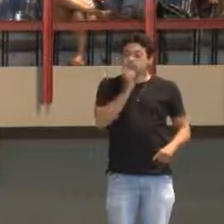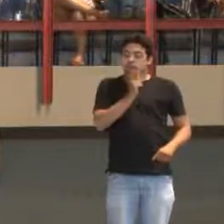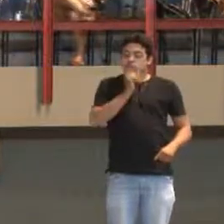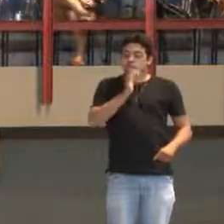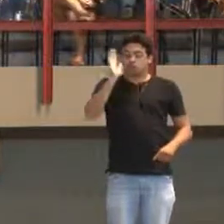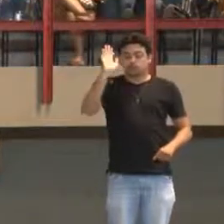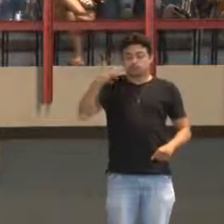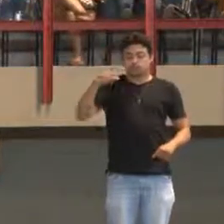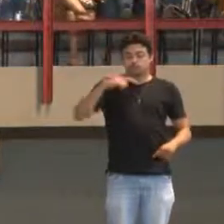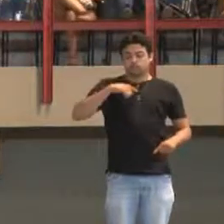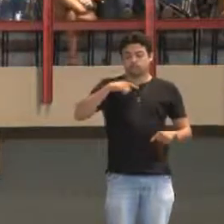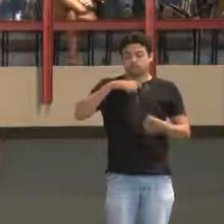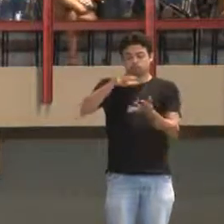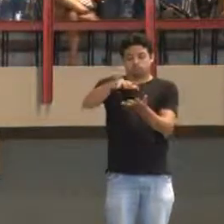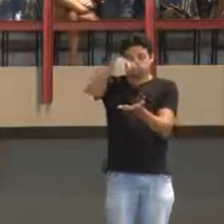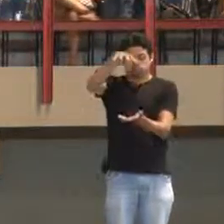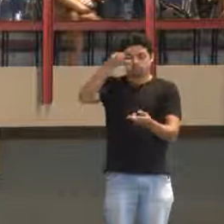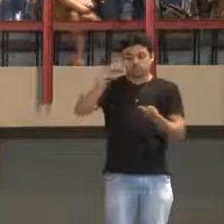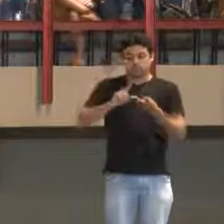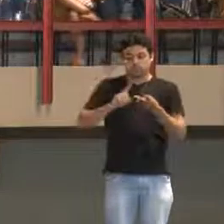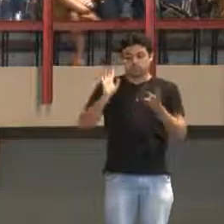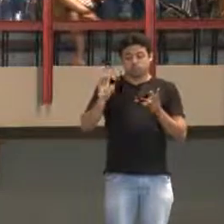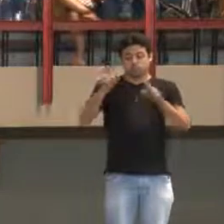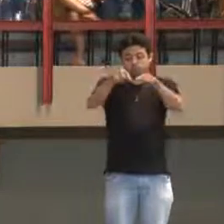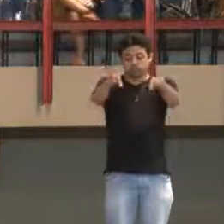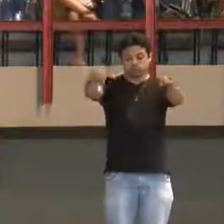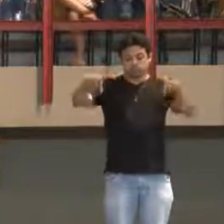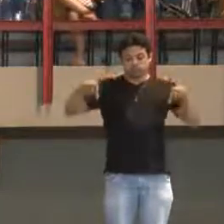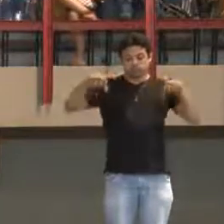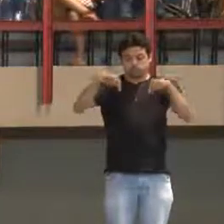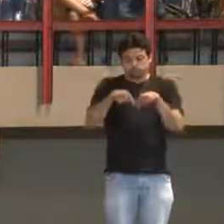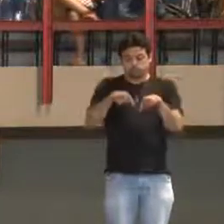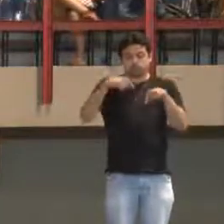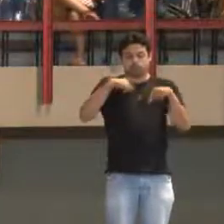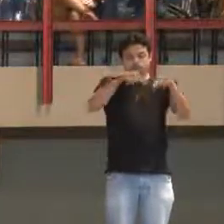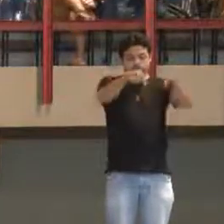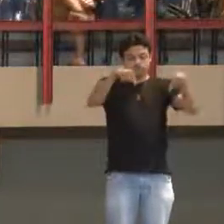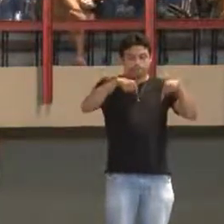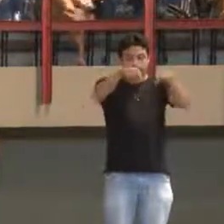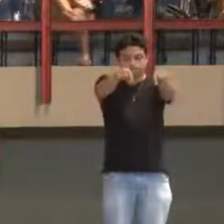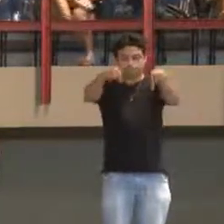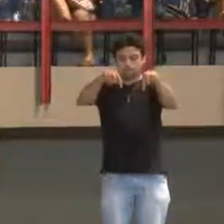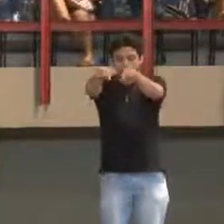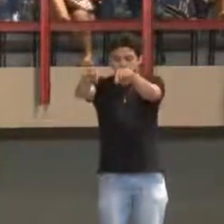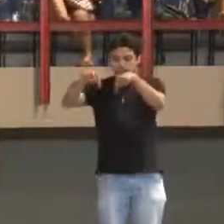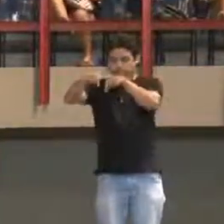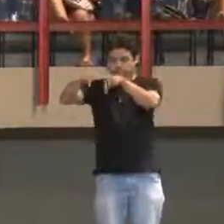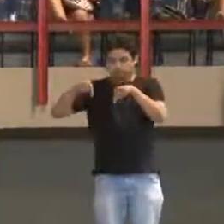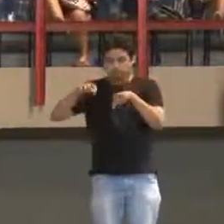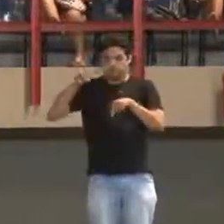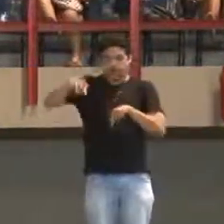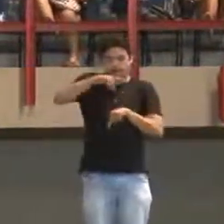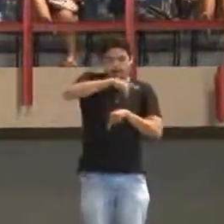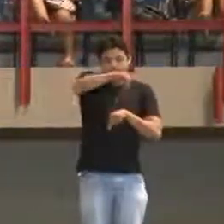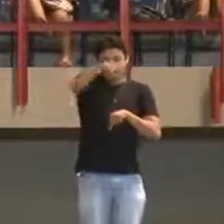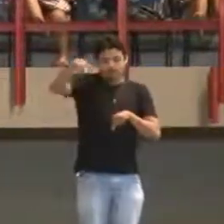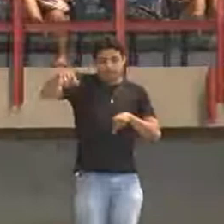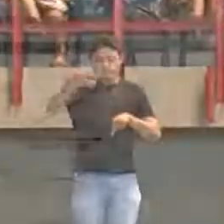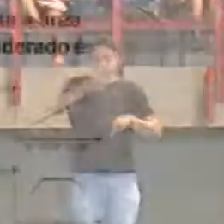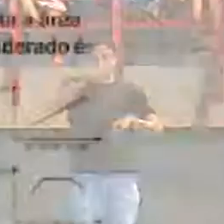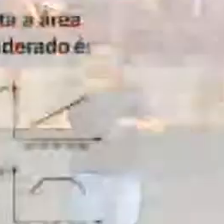a produtividade era de 2.500 quilogramas por hectare. Vamos ver o que o problema está